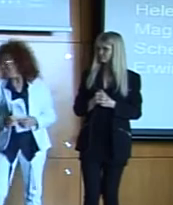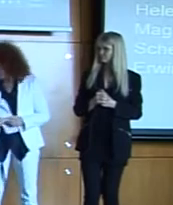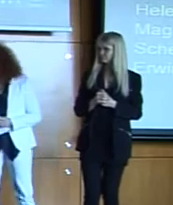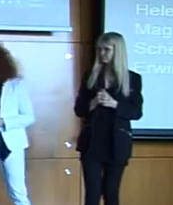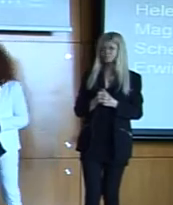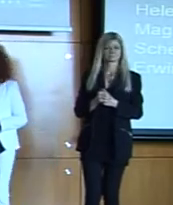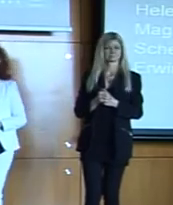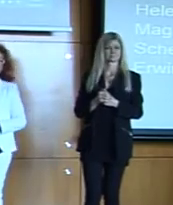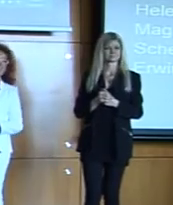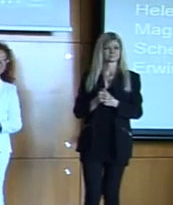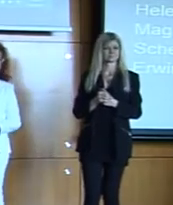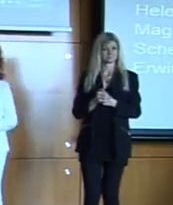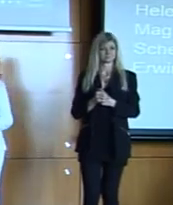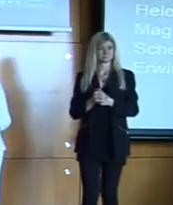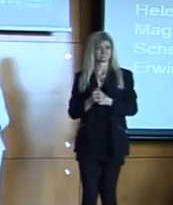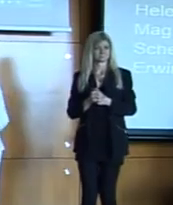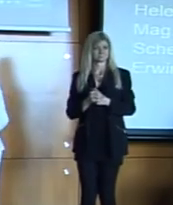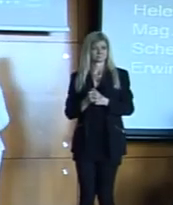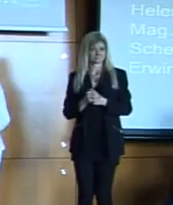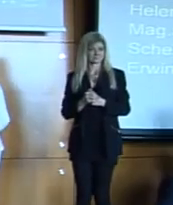Okay, bitte.